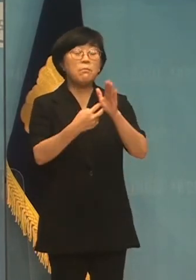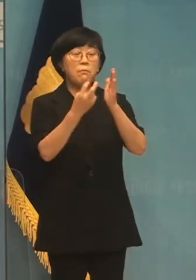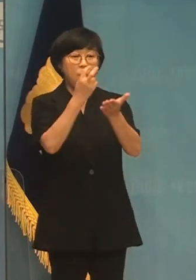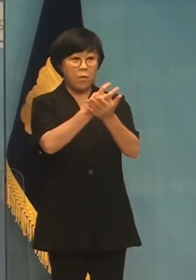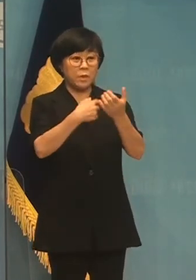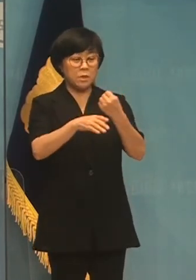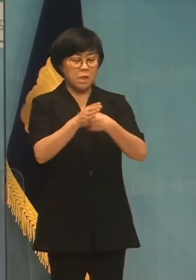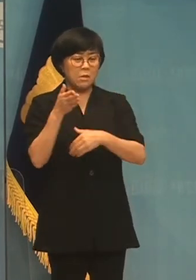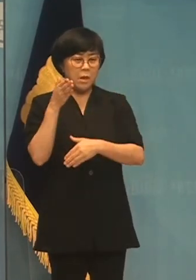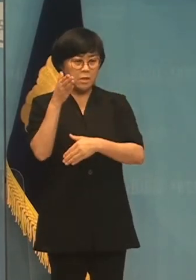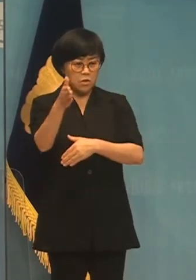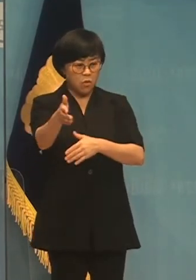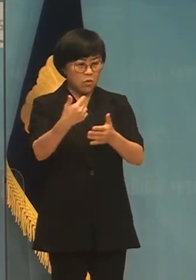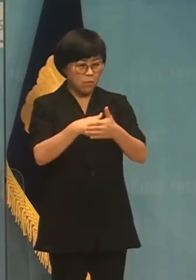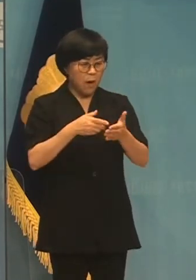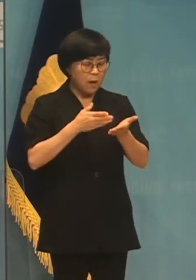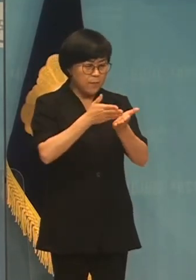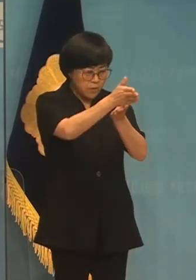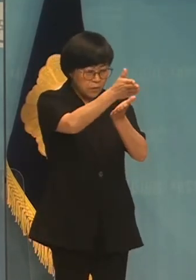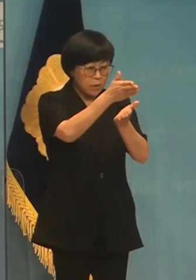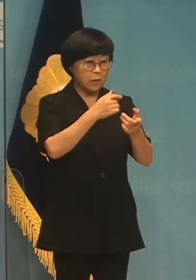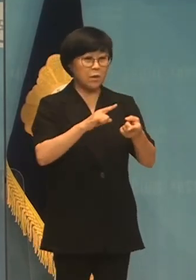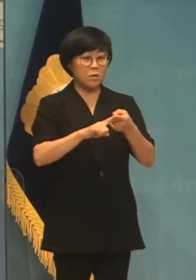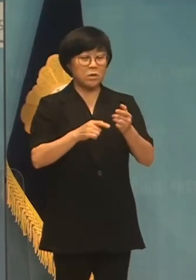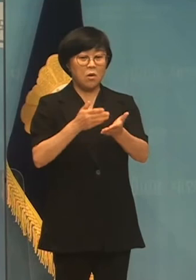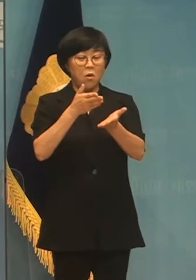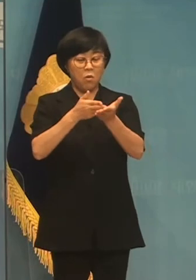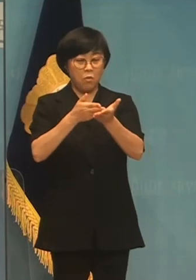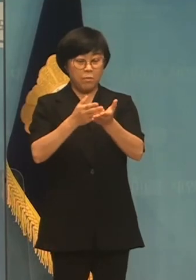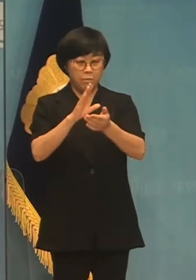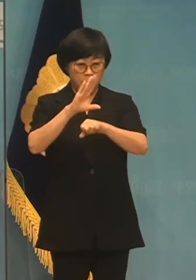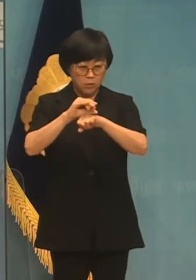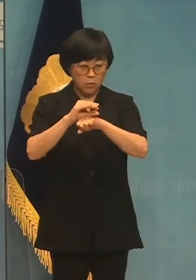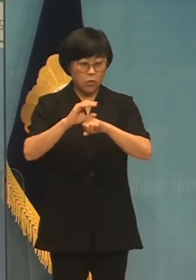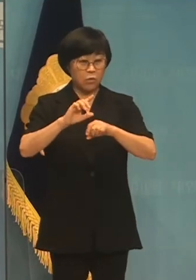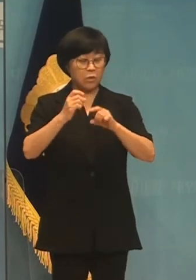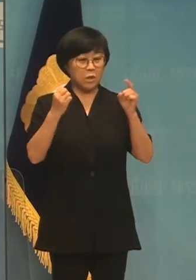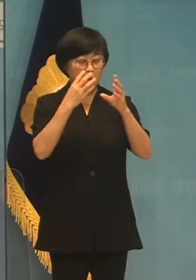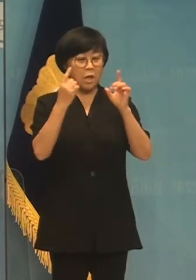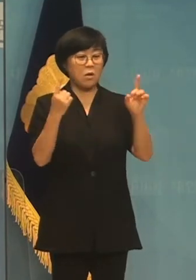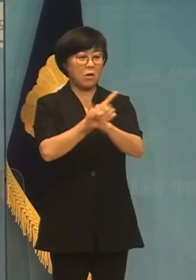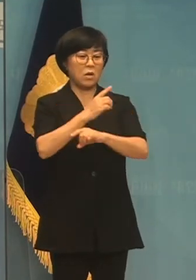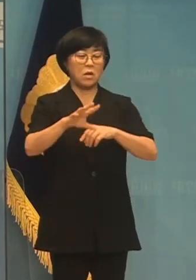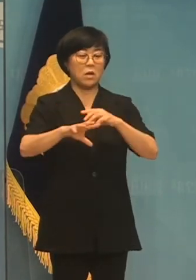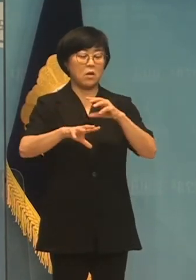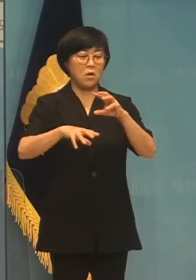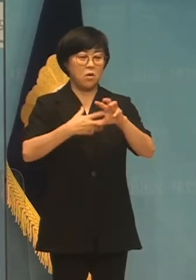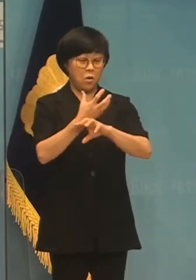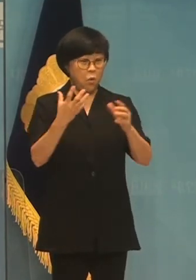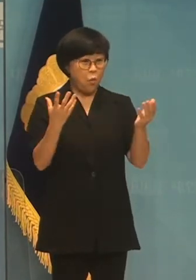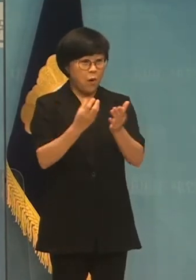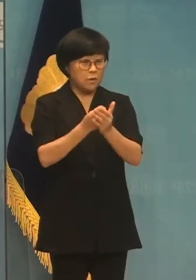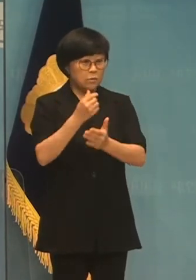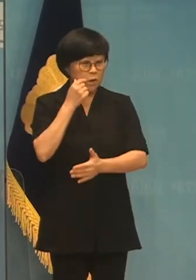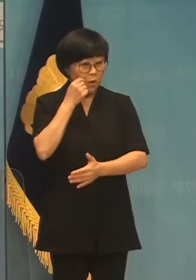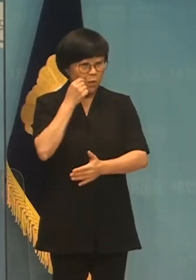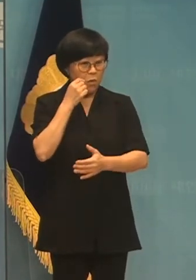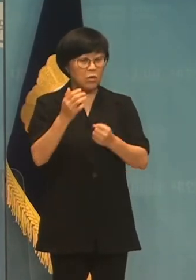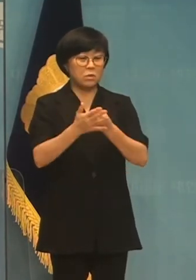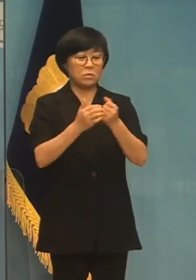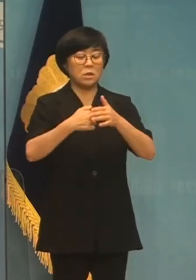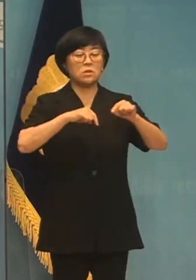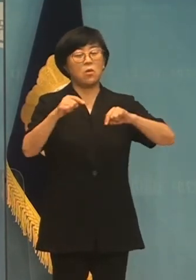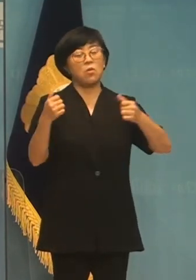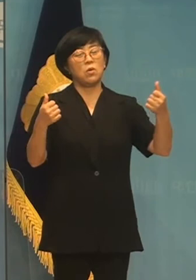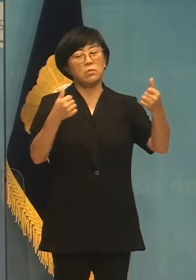언론중재법을 일방적으로 밀어붙인다고 해서 언론개혁이 완성되지도 않을 뿐더러 오히려